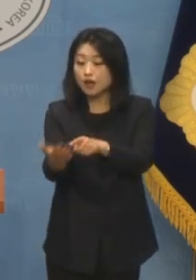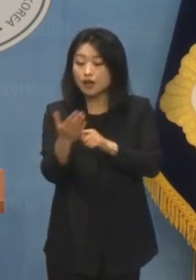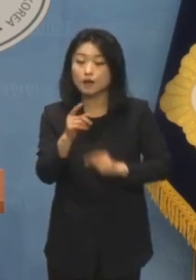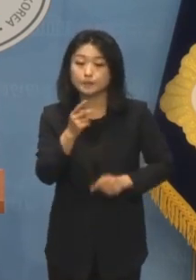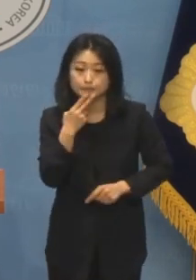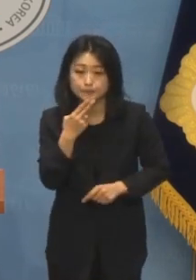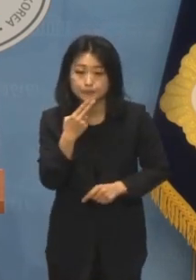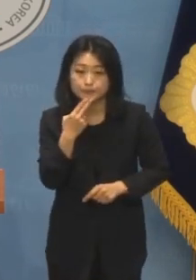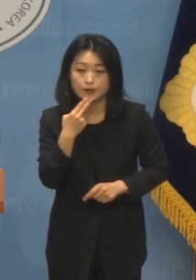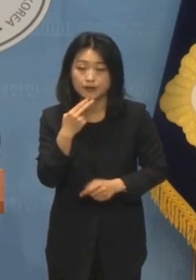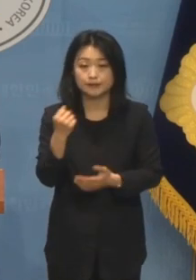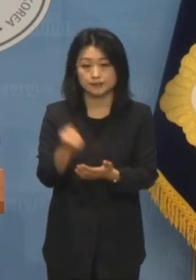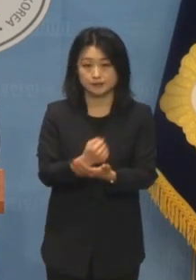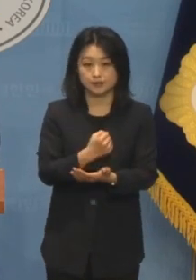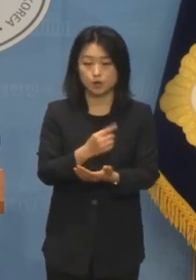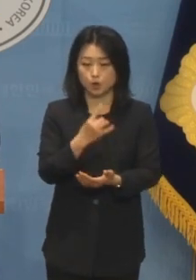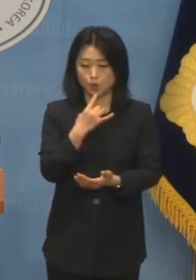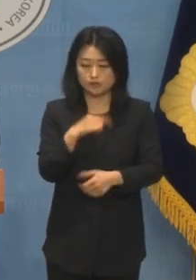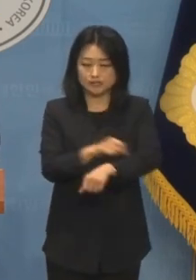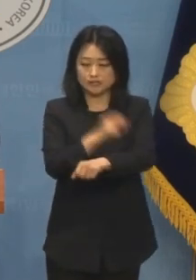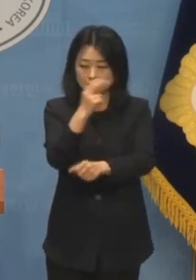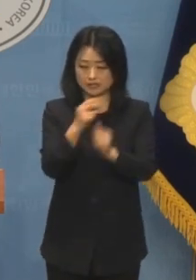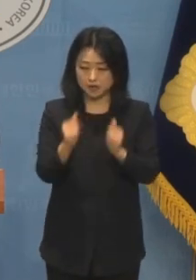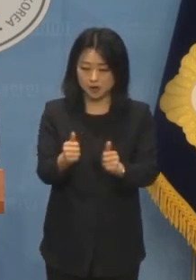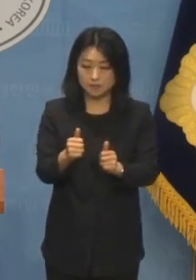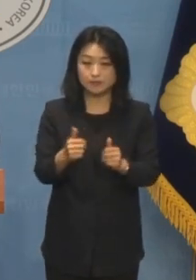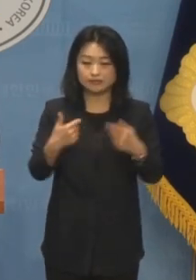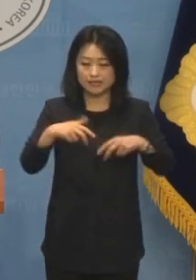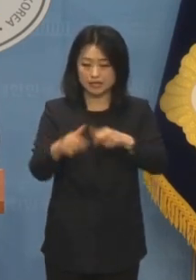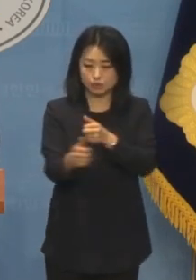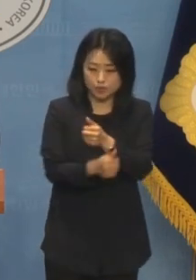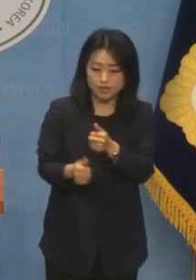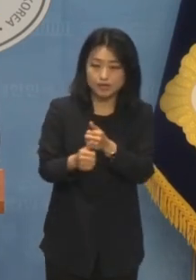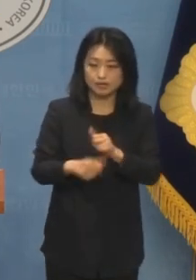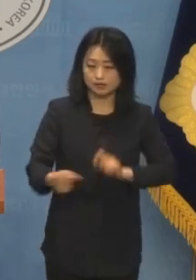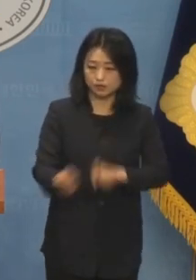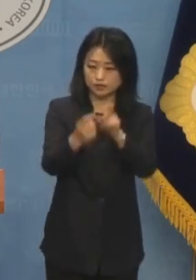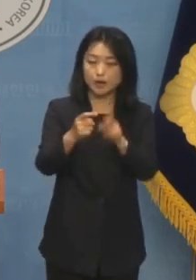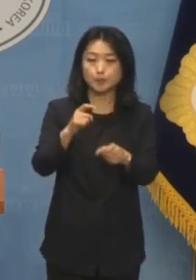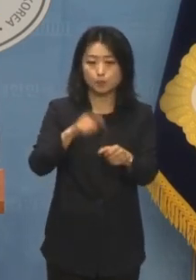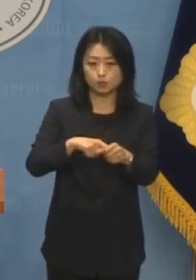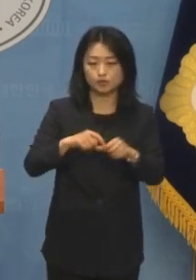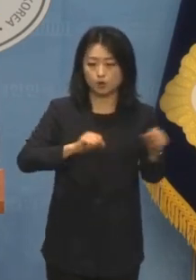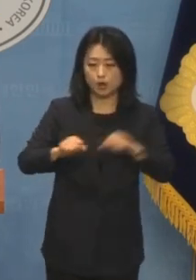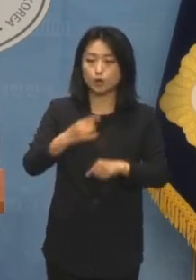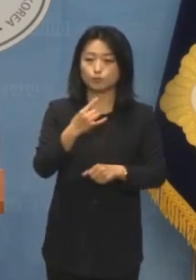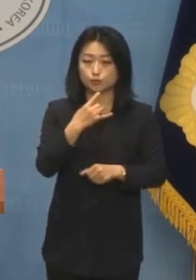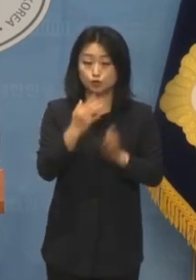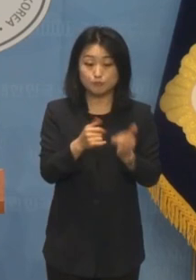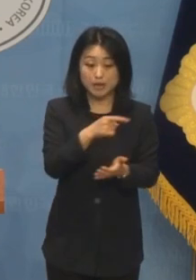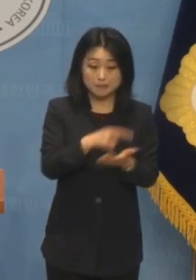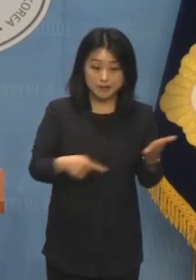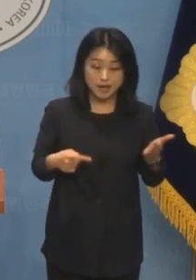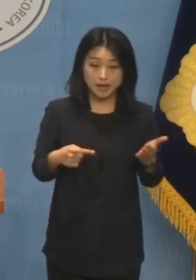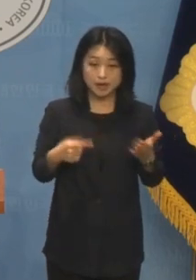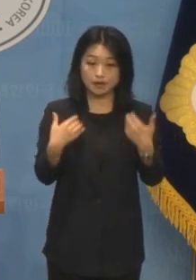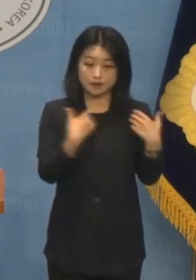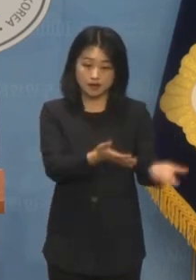있습니다. 오로지 특검과 상임위 정복, 정쟁에만 매몰되어 국민 피해는 외면하고